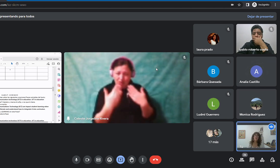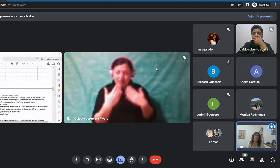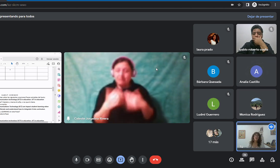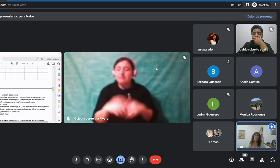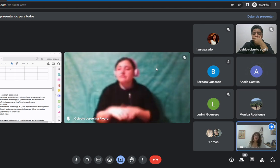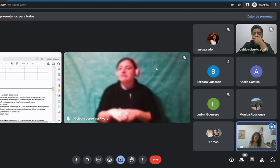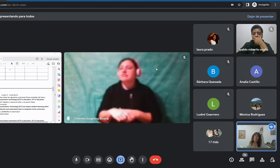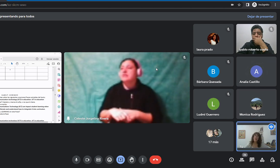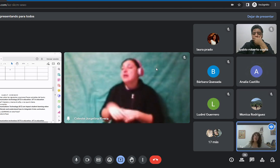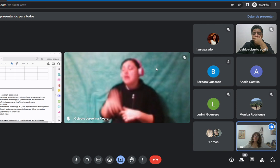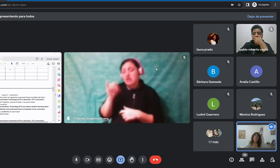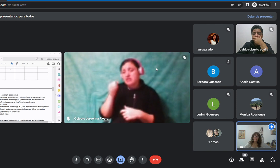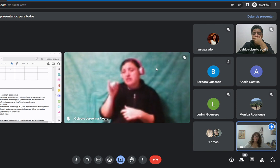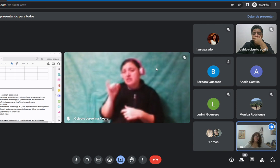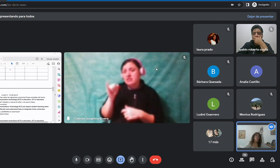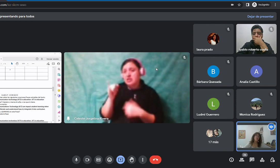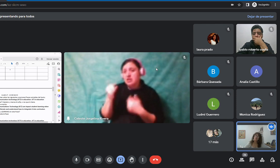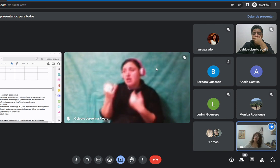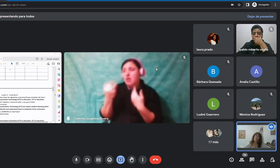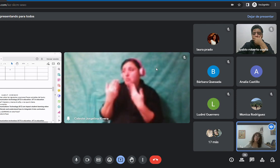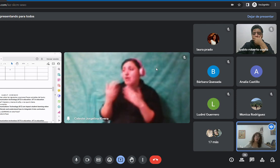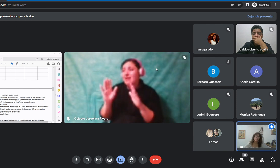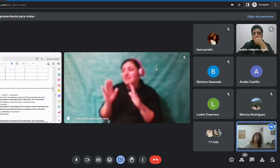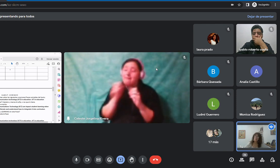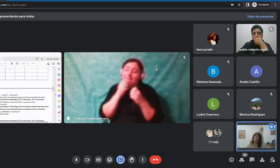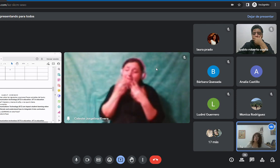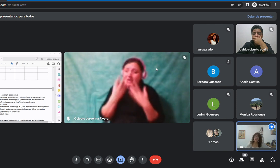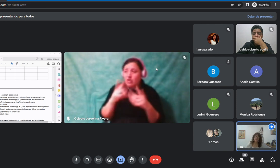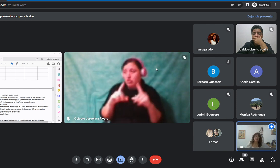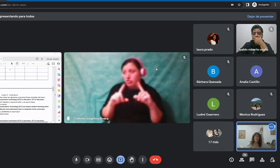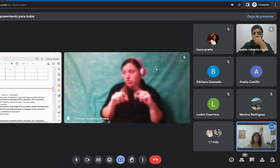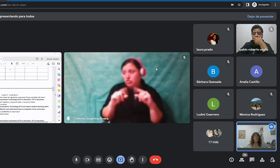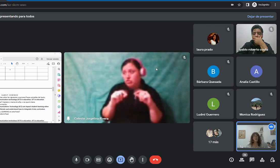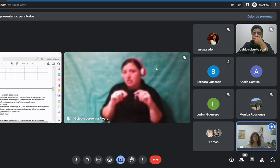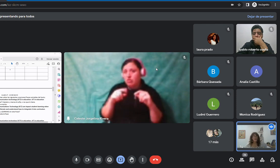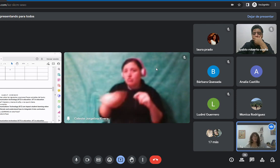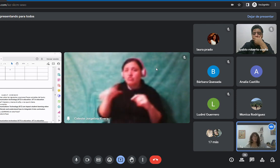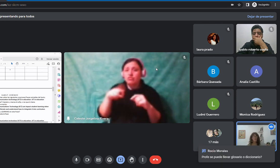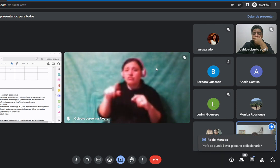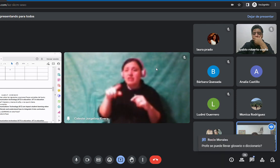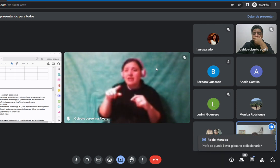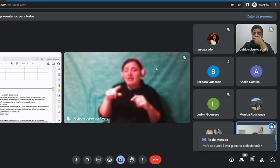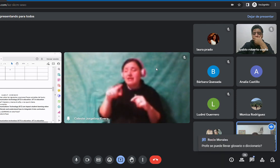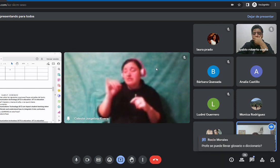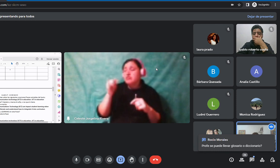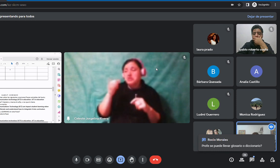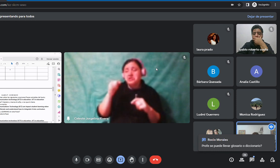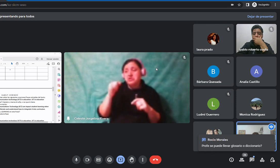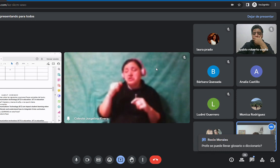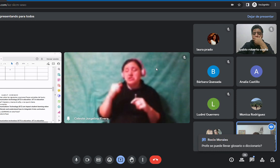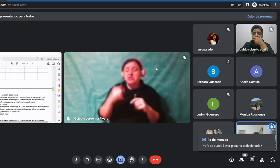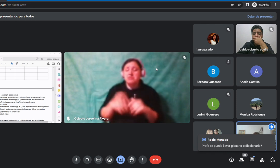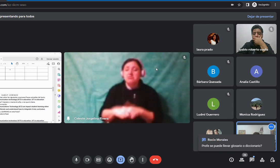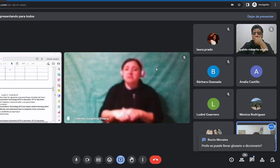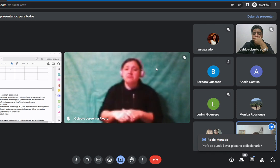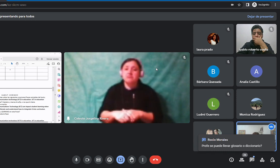pueden mejorar la nota, pero bueno, se quedan con la última nota, No es que especulamos, ay, no me quedo con la más alta.